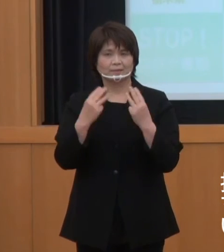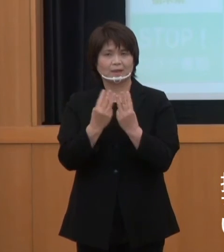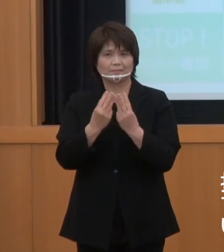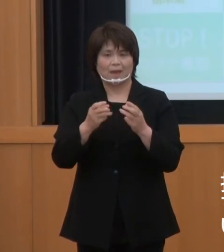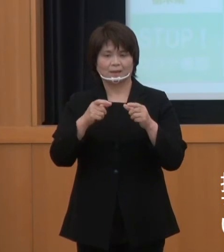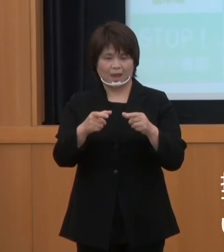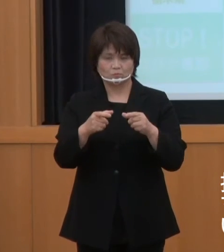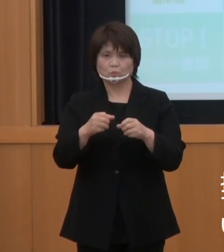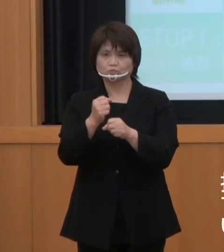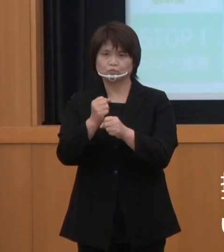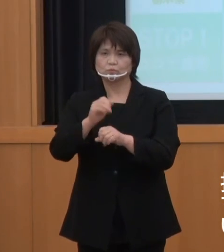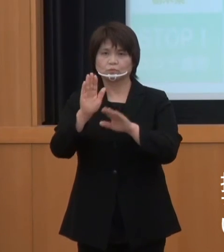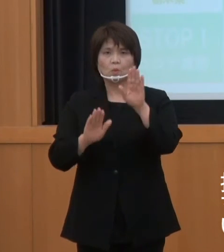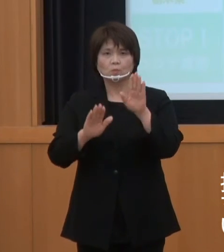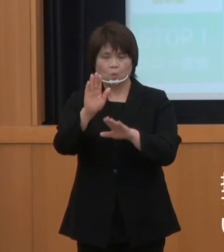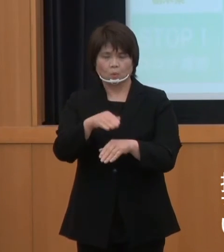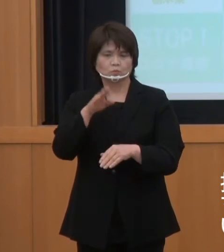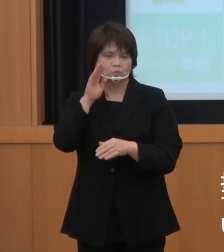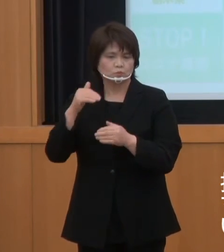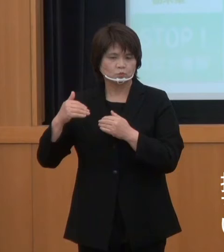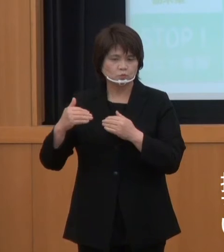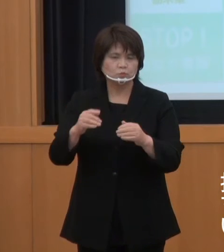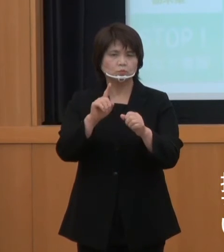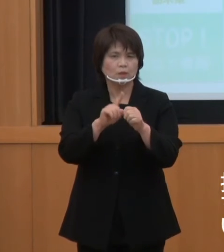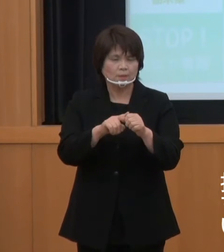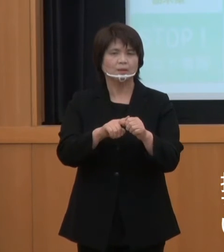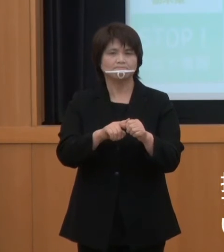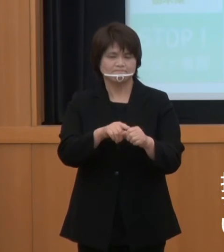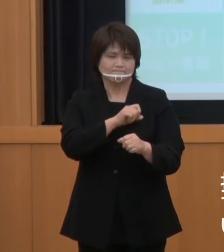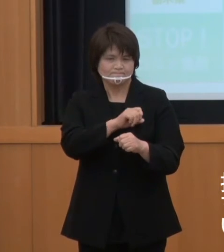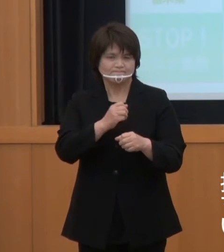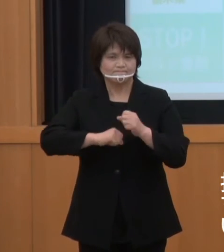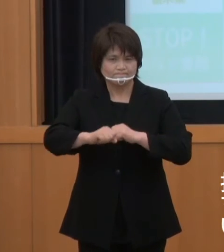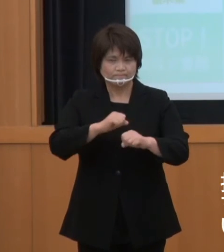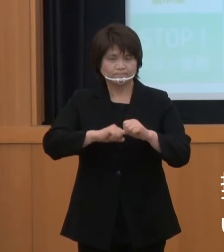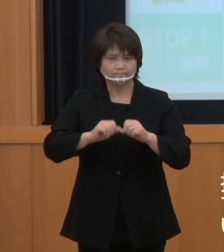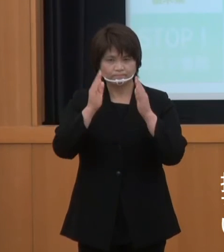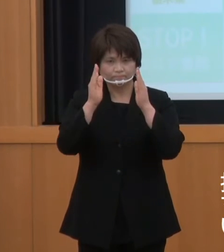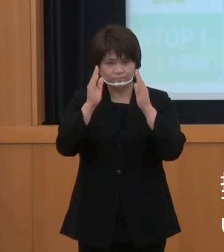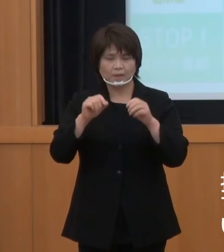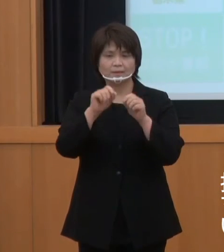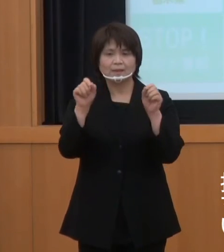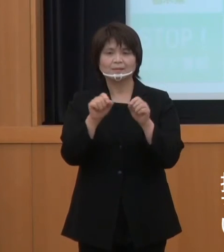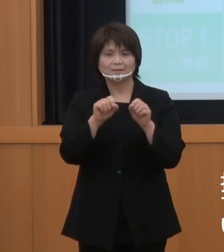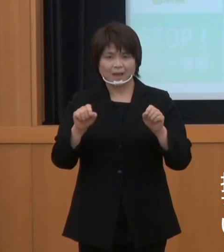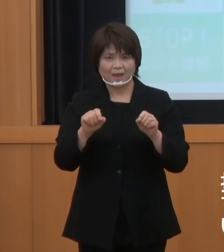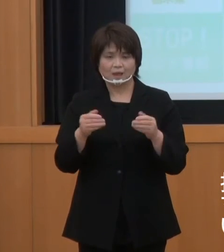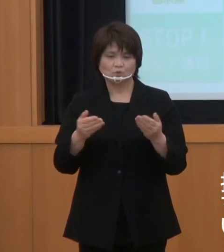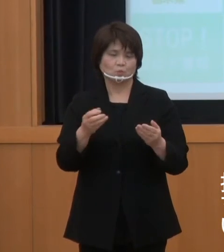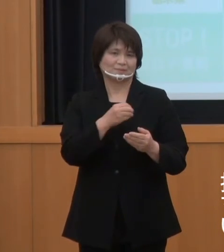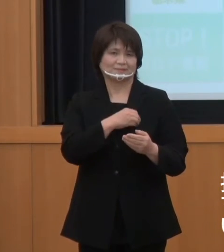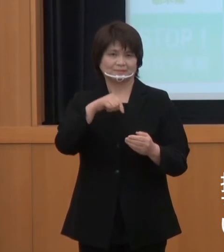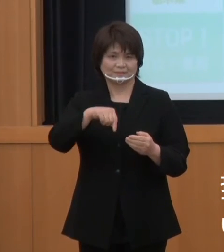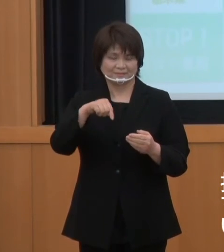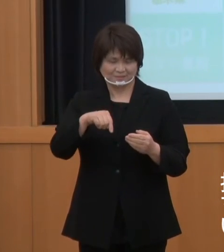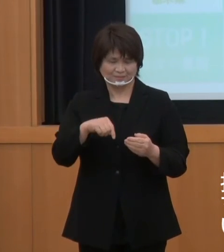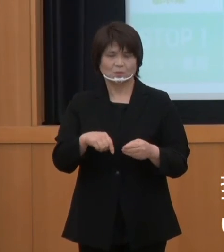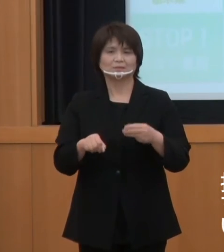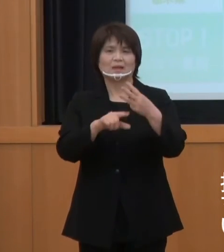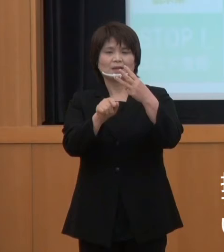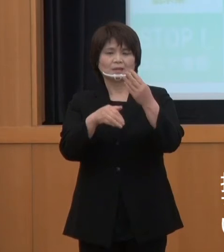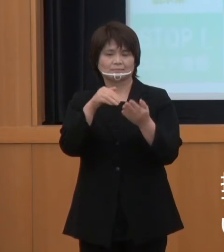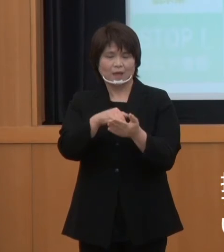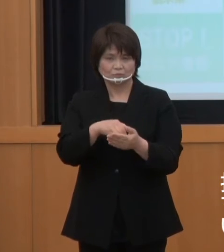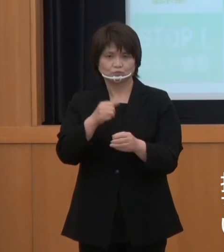取得促進に率先して取り組んできたところ、県職員の3月末時点での取